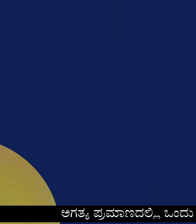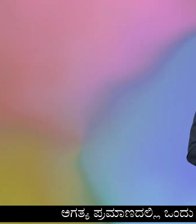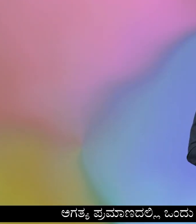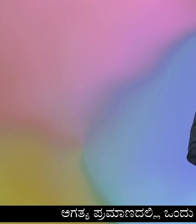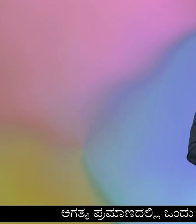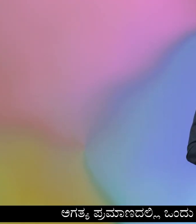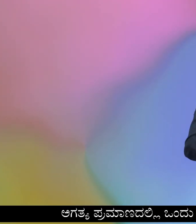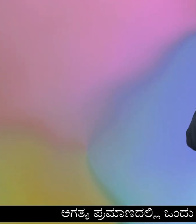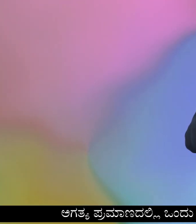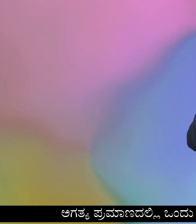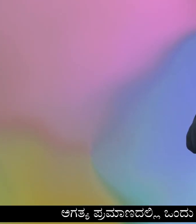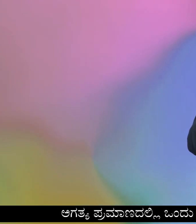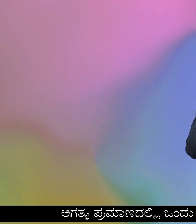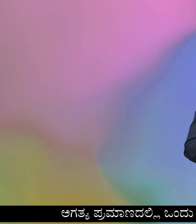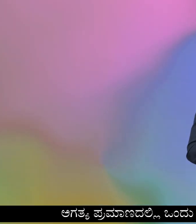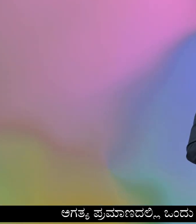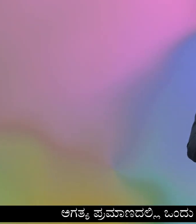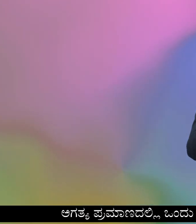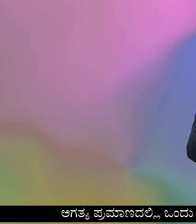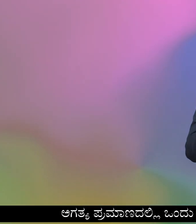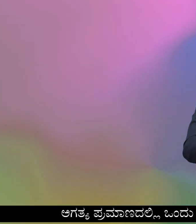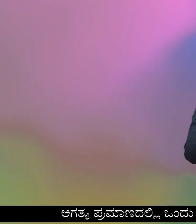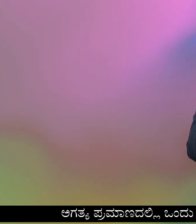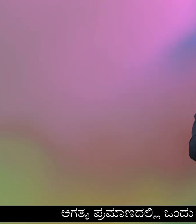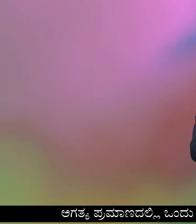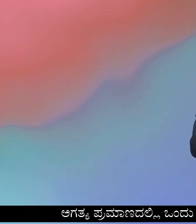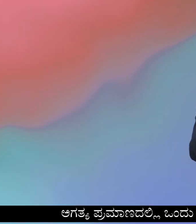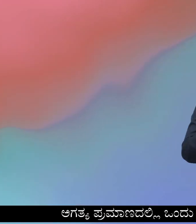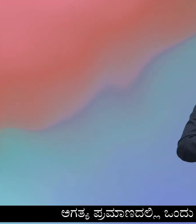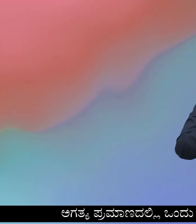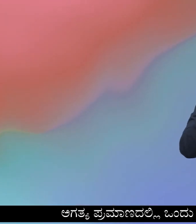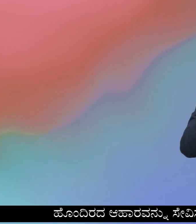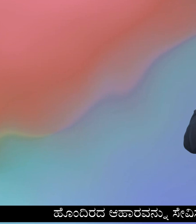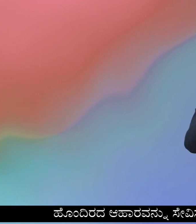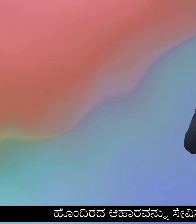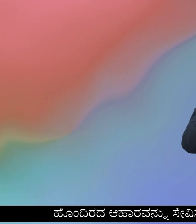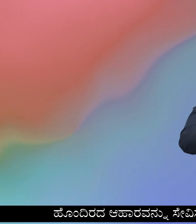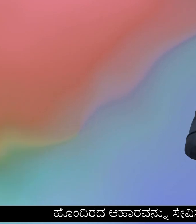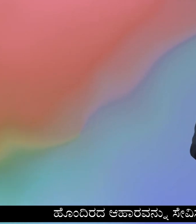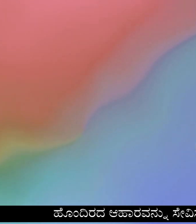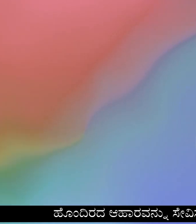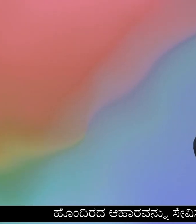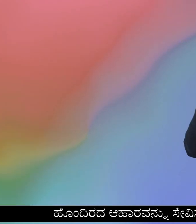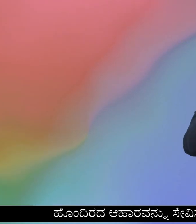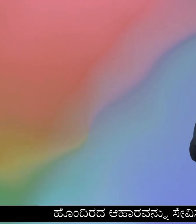ಅಗತ್ಯ ಪ್ರಮಾಣದಲ್ಲಿ 1 ಅಥವಾ 1ಕ್ಕಿಂತ ಹೆಚ್ಚು ಪೋಷಕಾಂಶಗಳನ್ನು ಹೊಂದಿರದ ಆಹಾರವನ್ನು